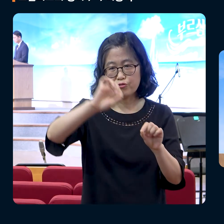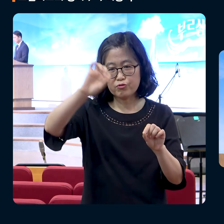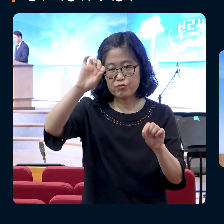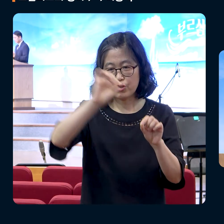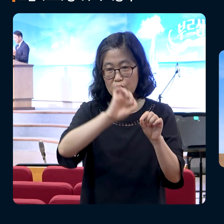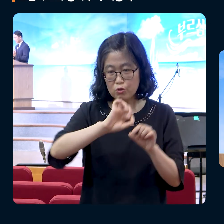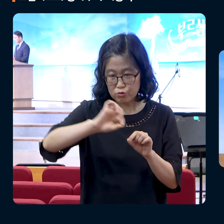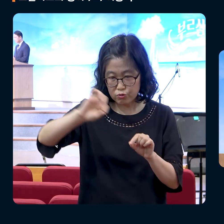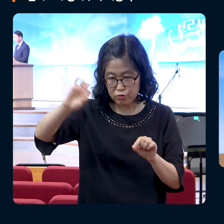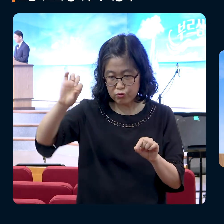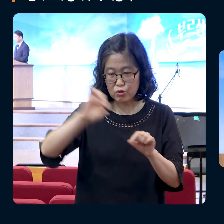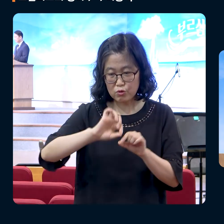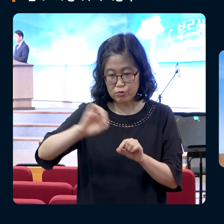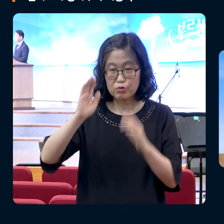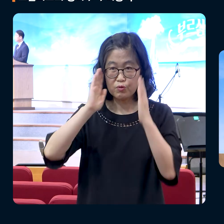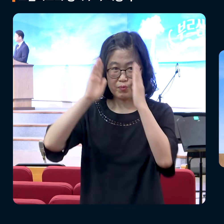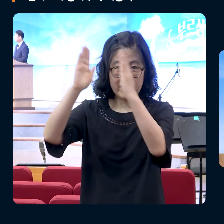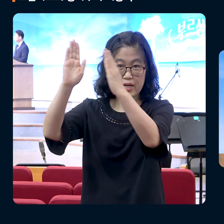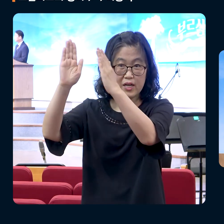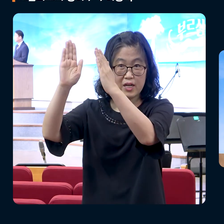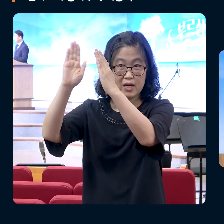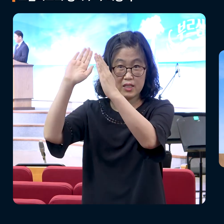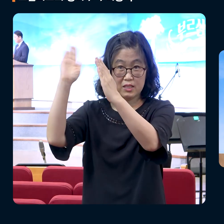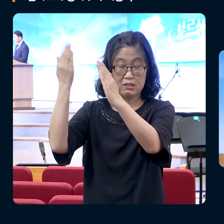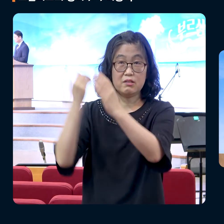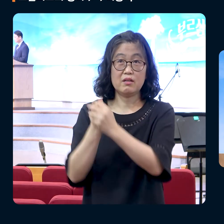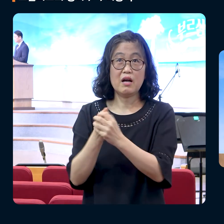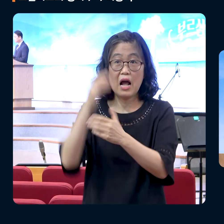것이죠. 하나님이라는 방향을 향해서